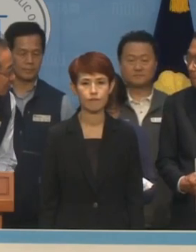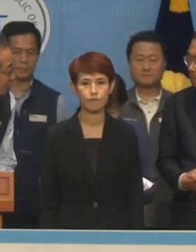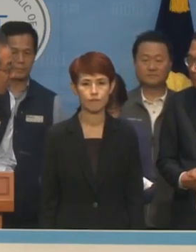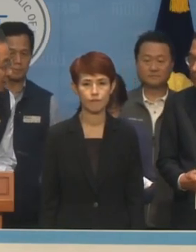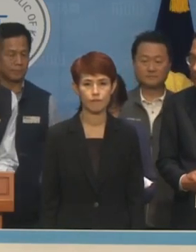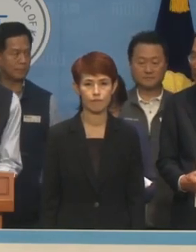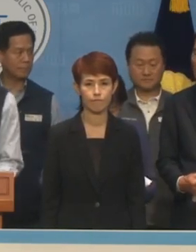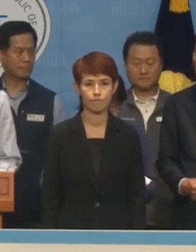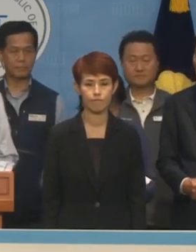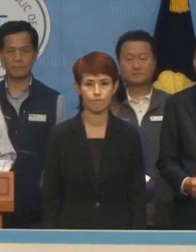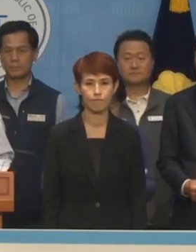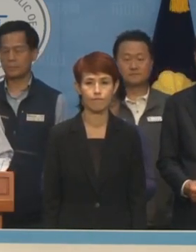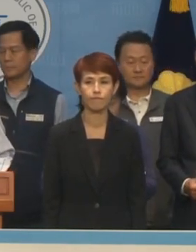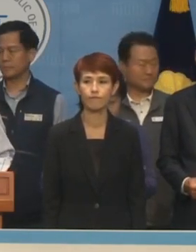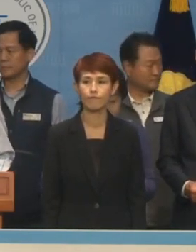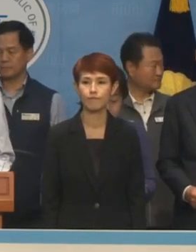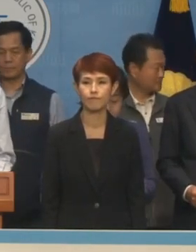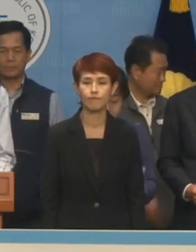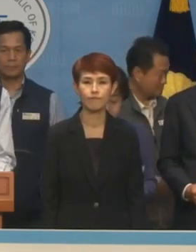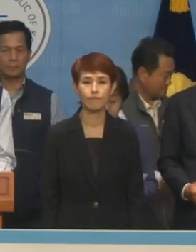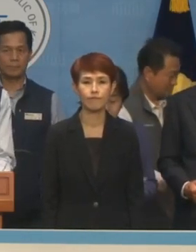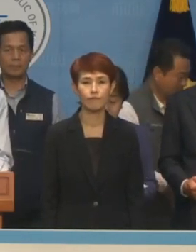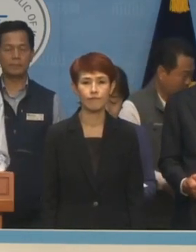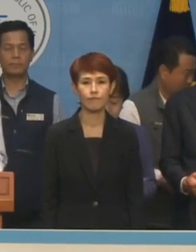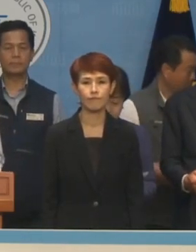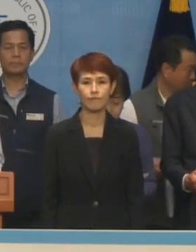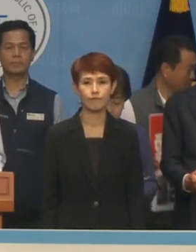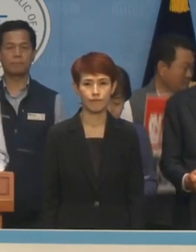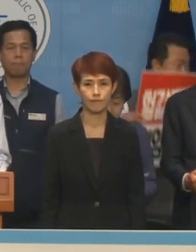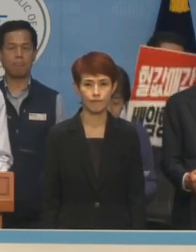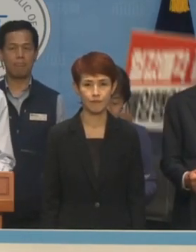제가 먼저 소개를 좀 하고 진행하겠습니다. 네.